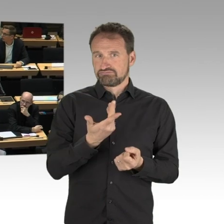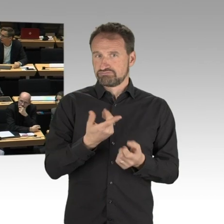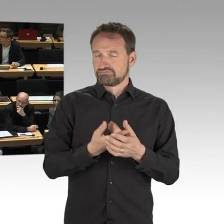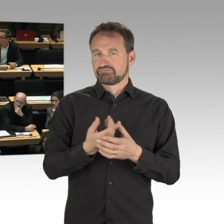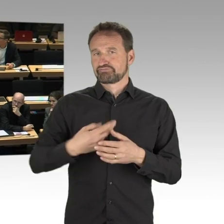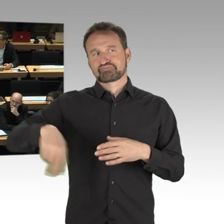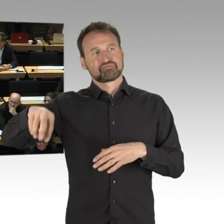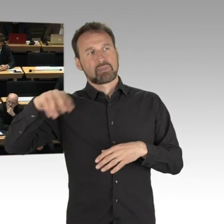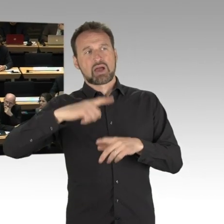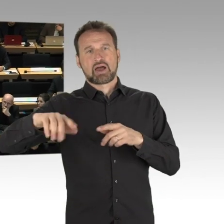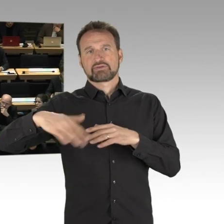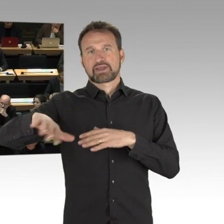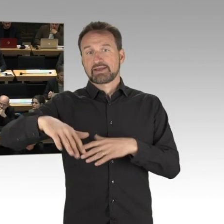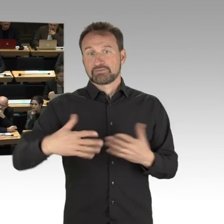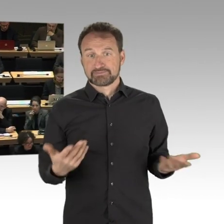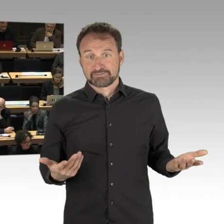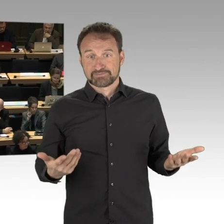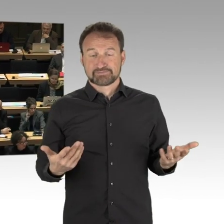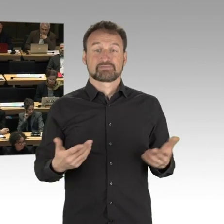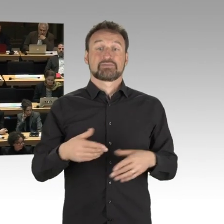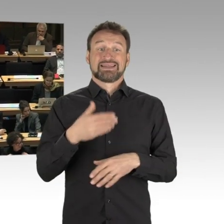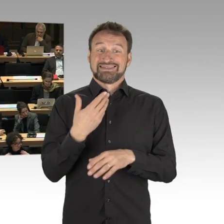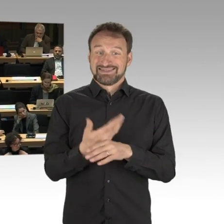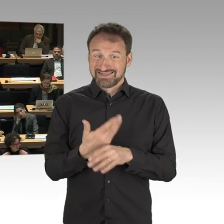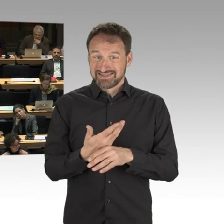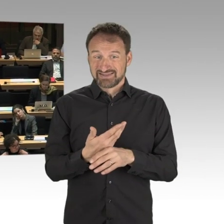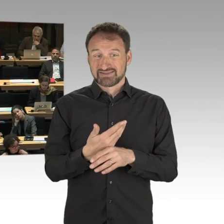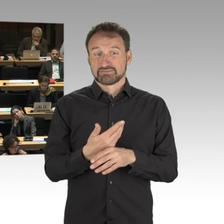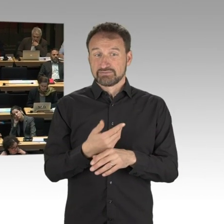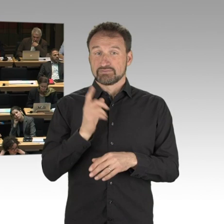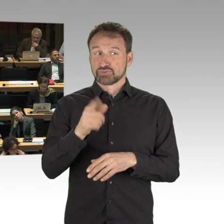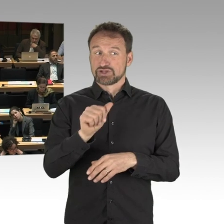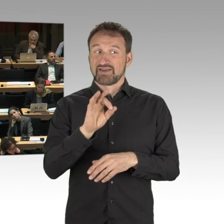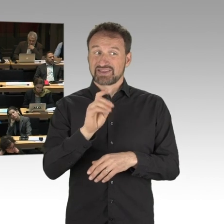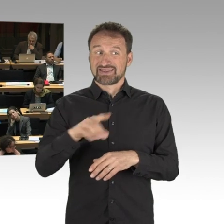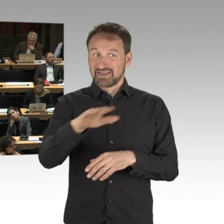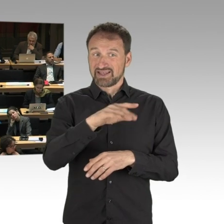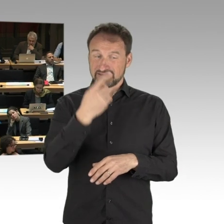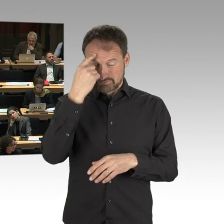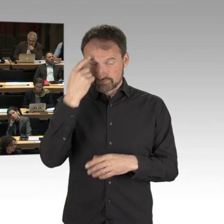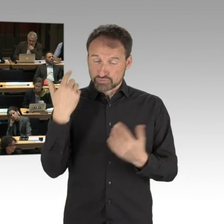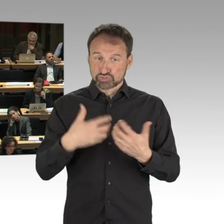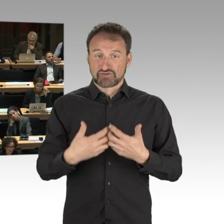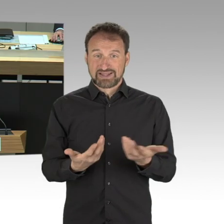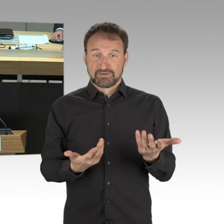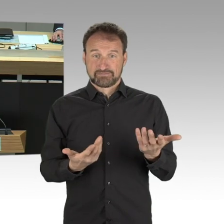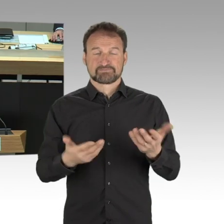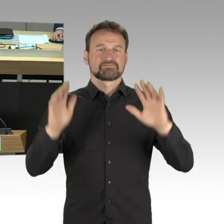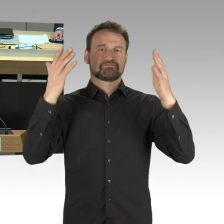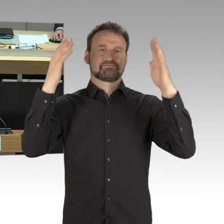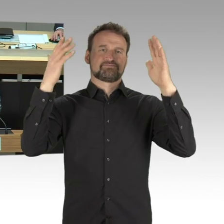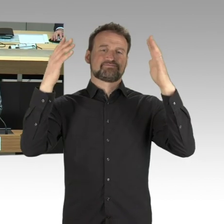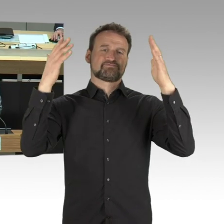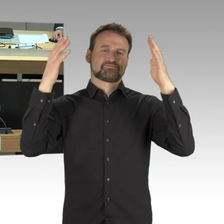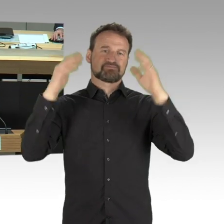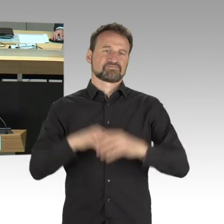Sehr geehrte Kolleginnen und Kollegen, mit dem vorliegenden Berliner Landeskonzept zur Weiterentwicklung der Antisemitismusprävention geht ein Signal an alle